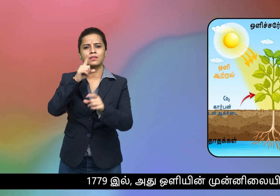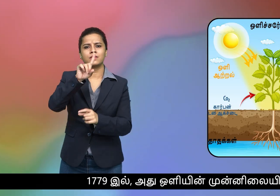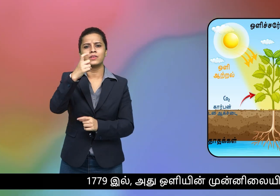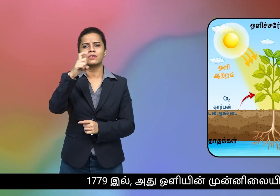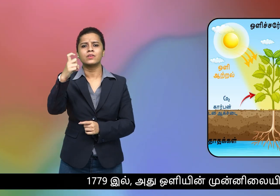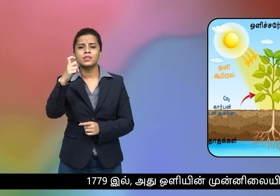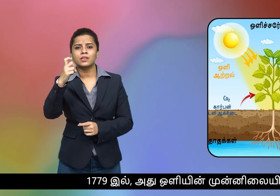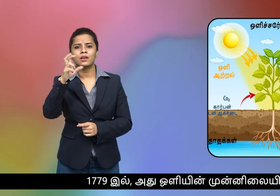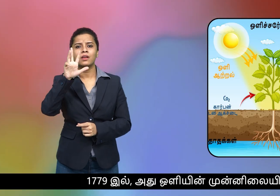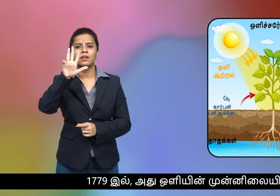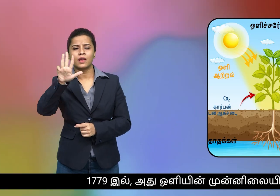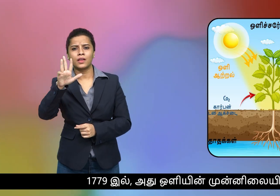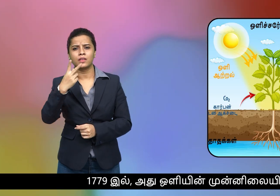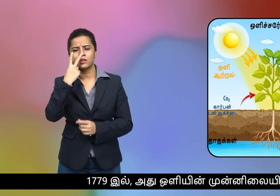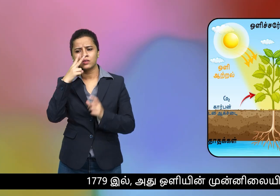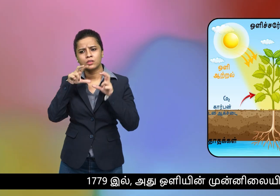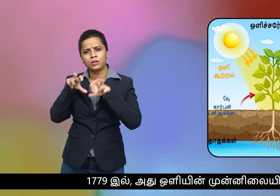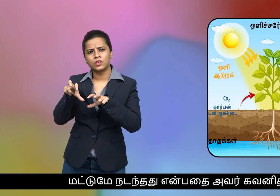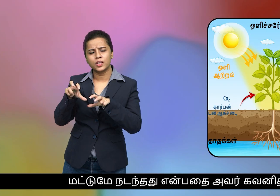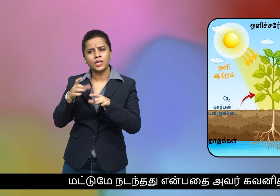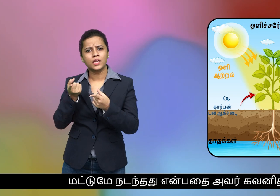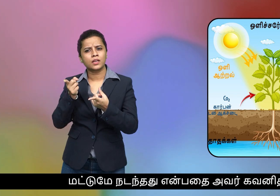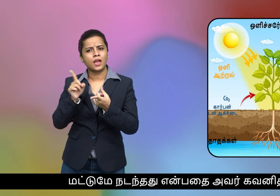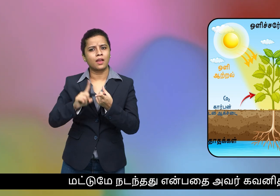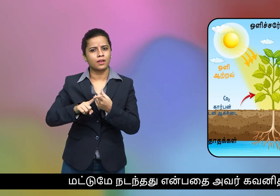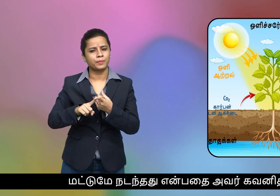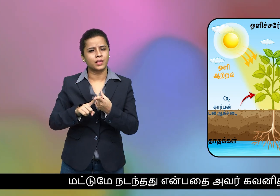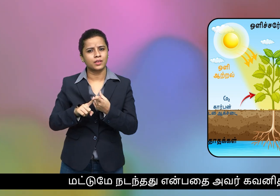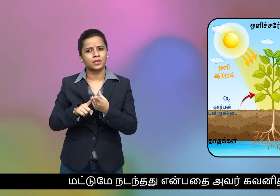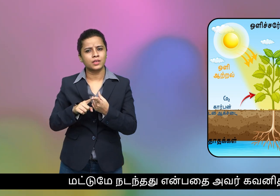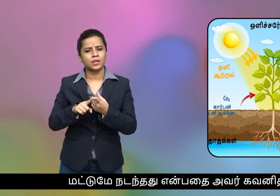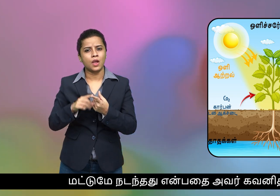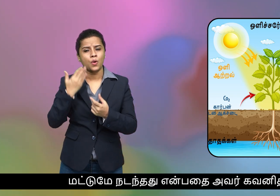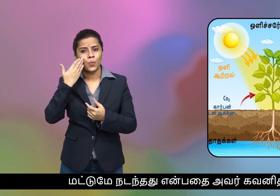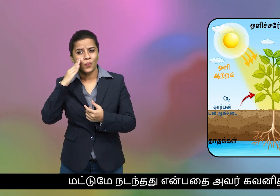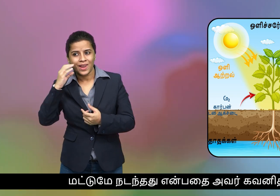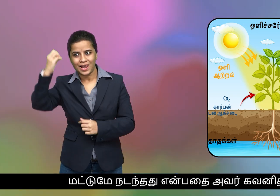1779 அது ஒளியின் முன்னிலையில் மட்டுமே நடந்தது என்பதை அவர் கவனித்தார்.